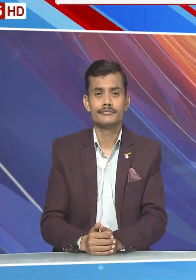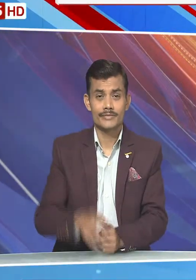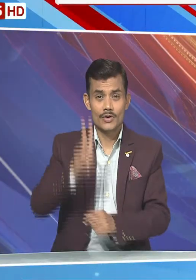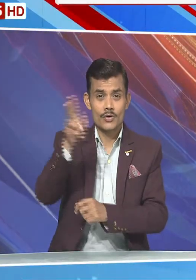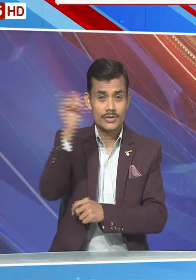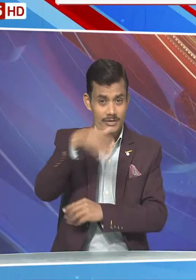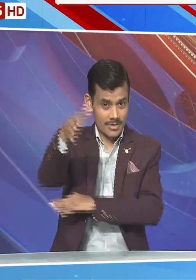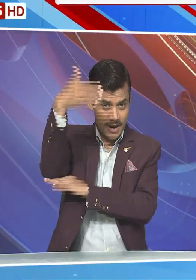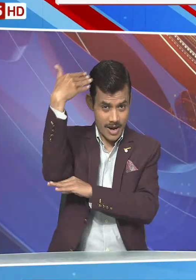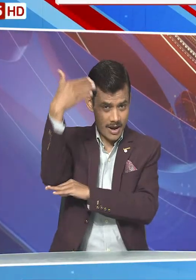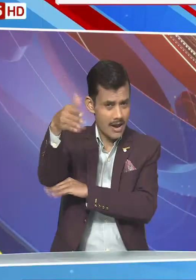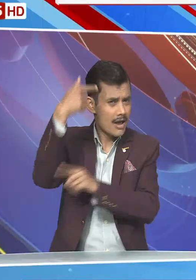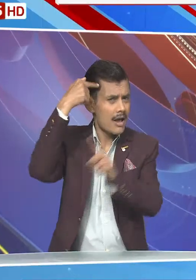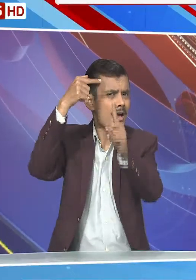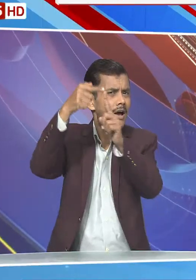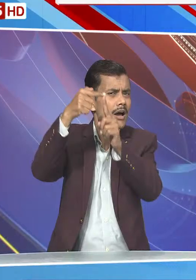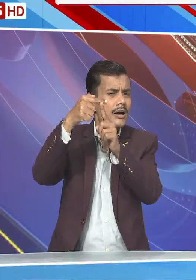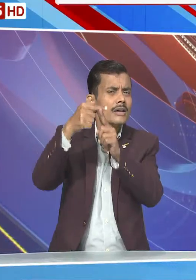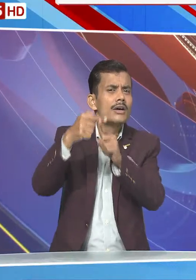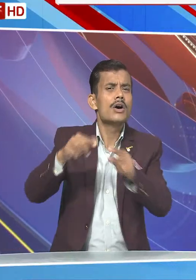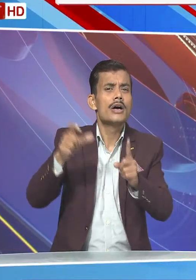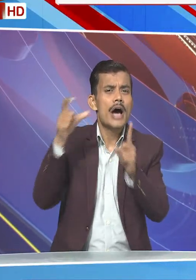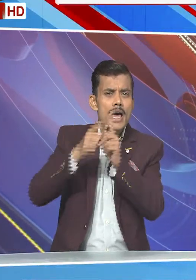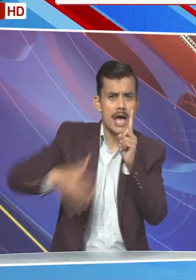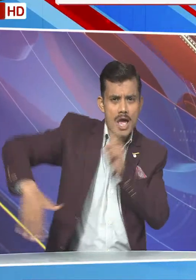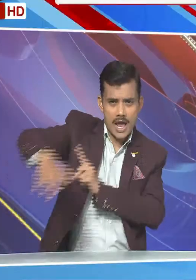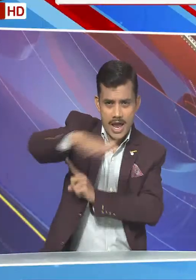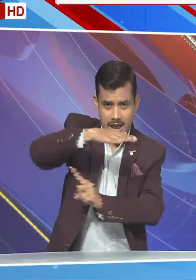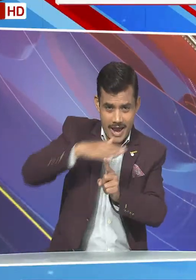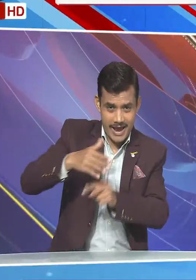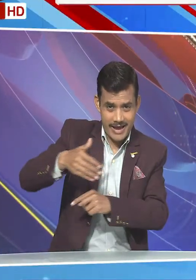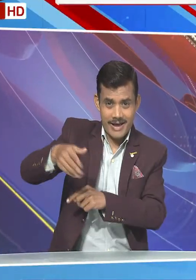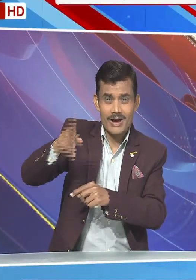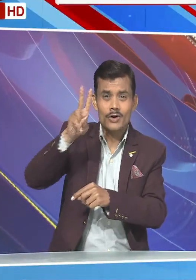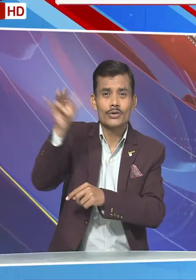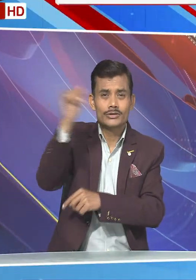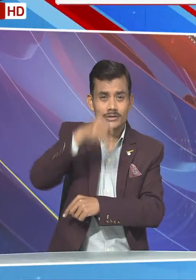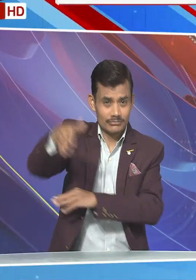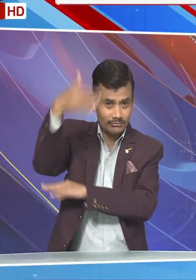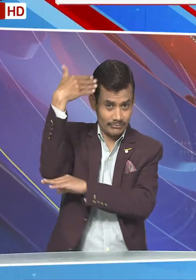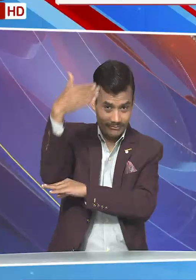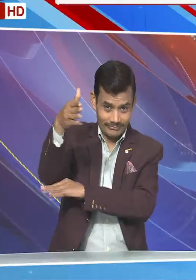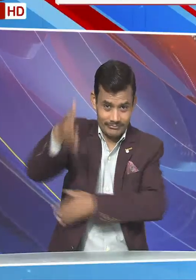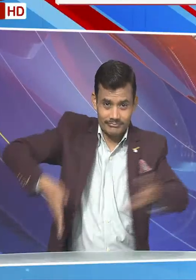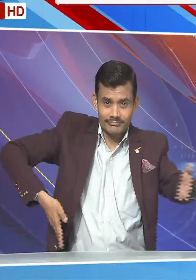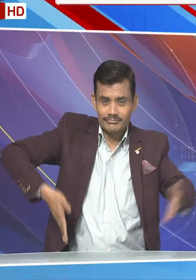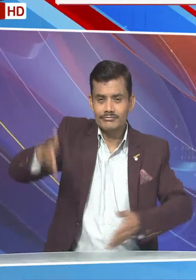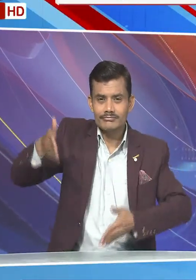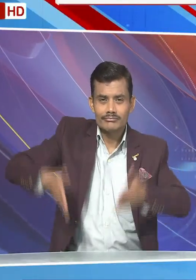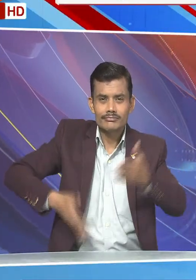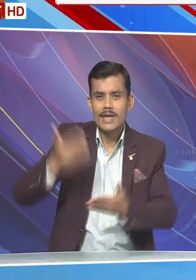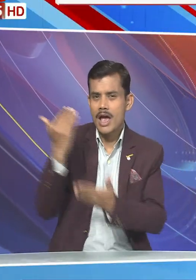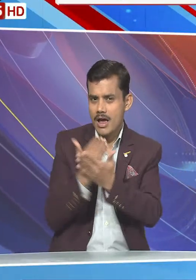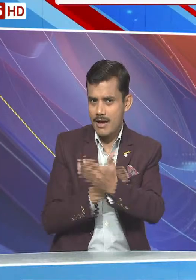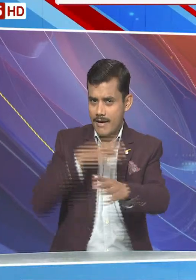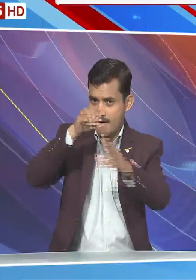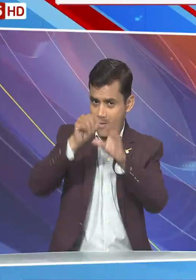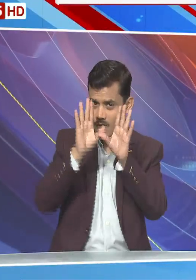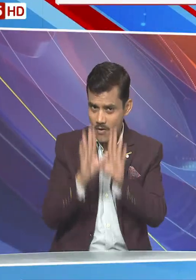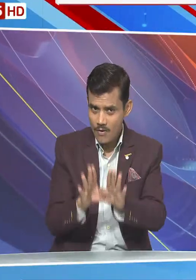गणतंत्र दिवस शिविर का उद्देश्य राष्ट्रीय राजधानी में गणतंत्र दिवस की रनअप में होने वाले अहम आयोजनों के माध्यम